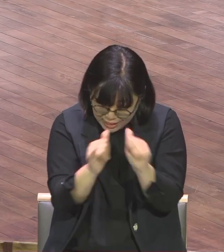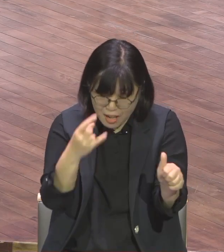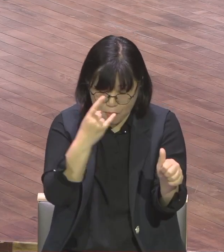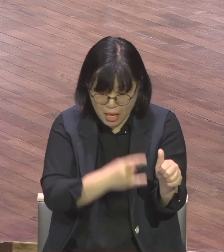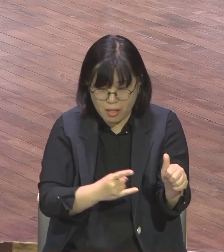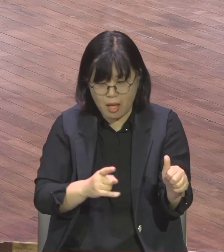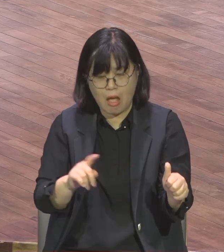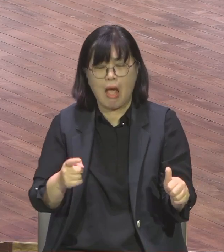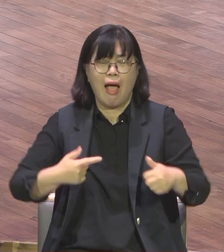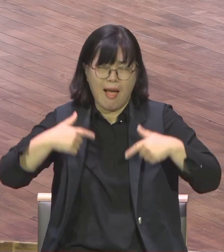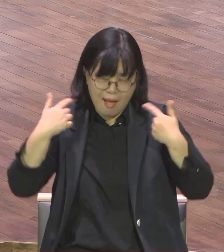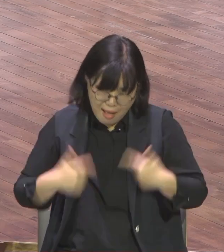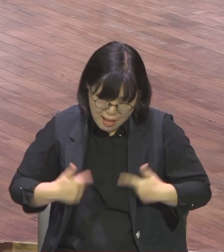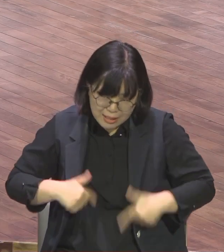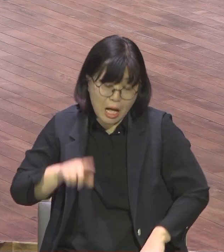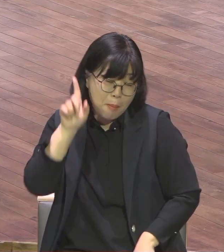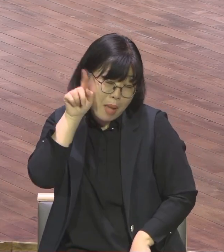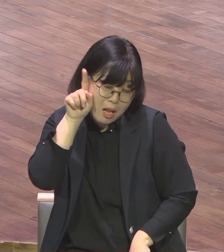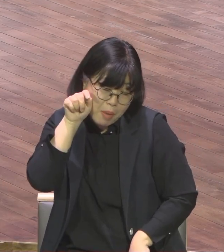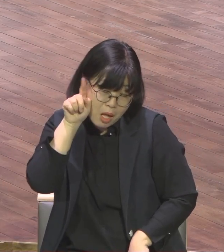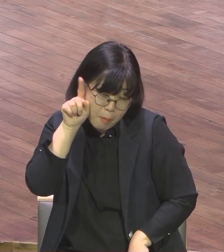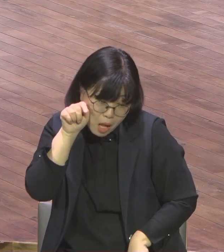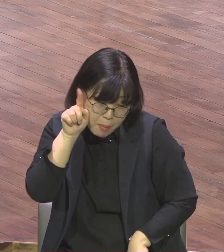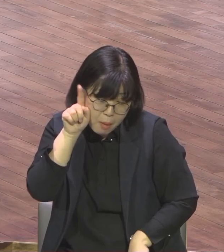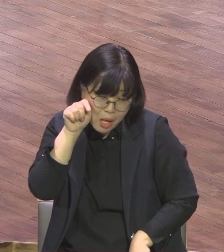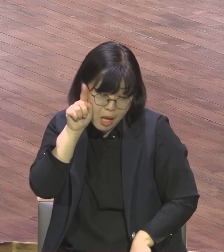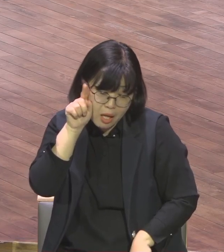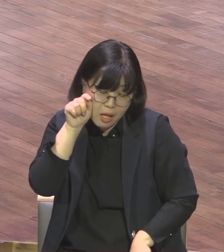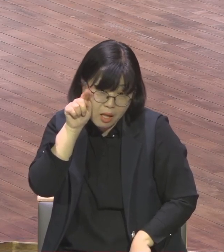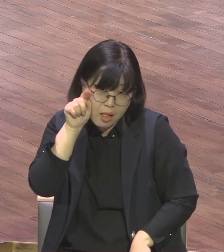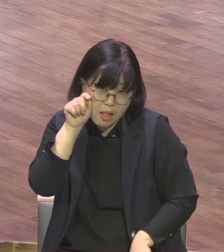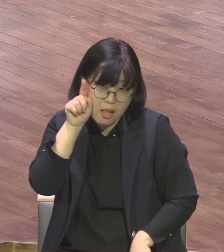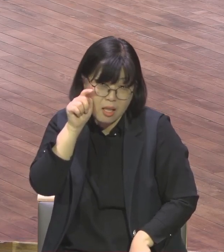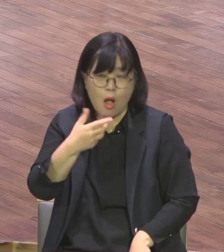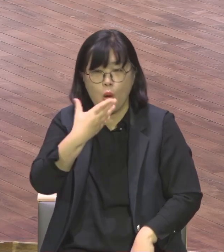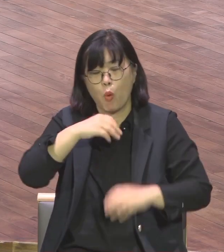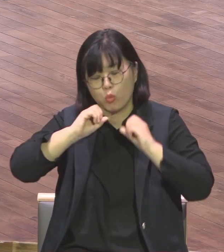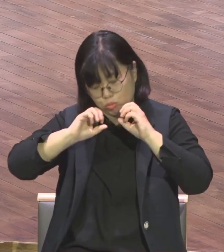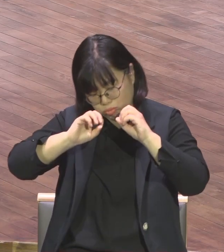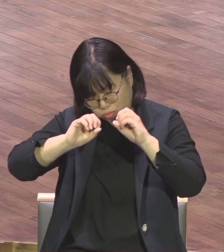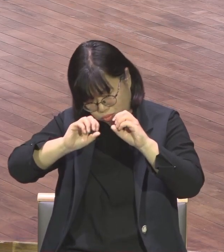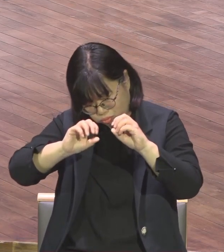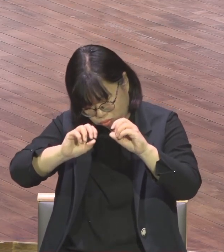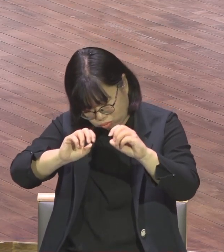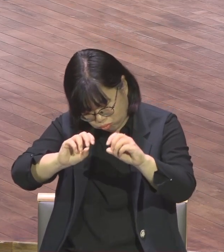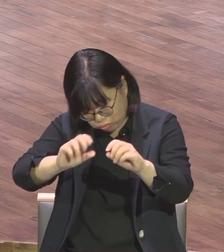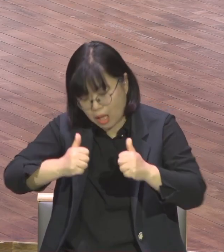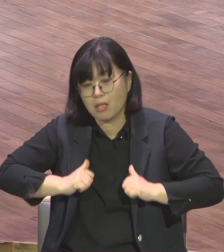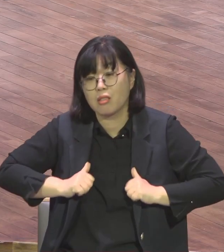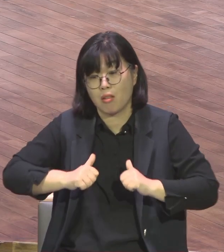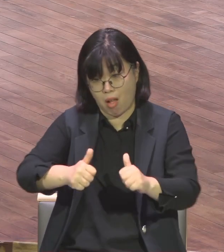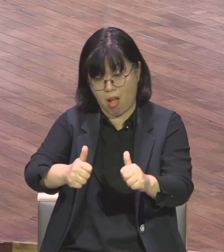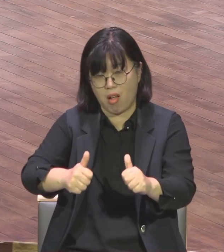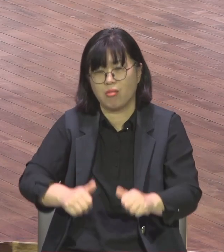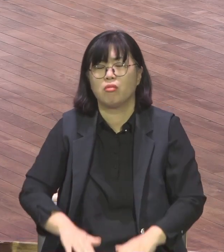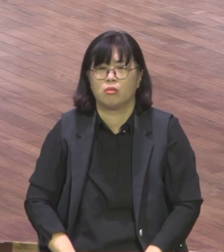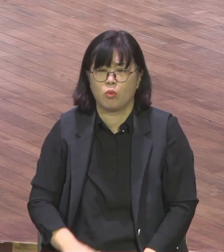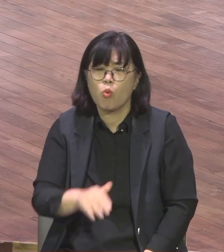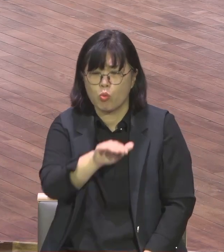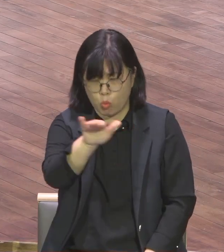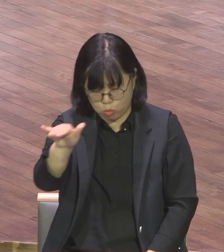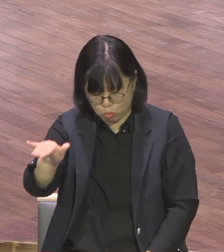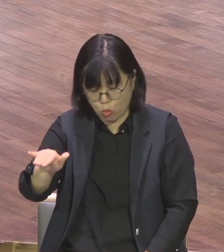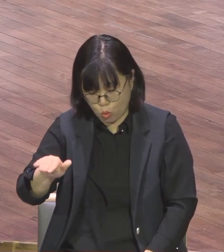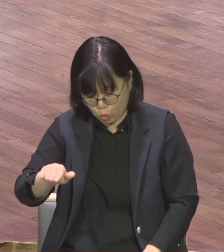복음을 증거해서 한마디로 24입니다. 이것이 우리의 삶이 되어야 됩니다. 예언계 모든 성도들 모두가 다 날마다